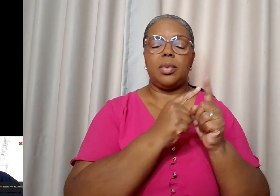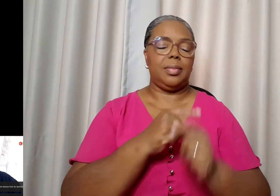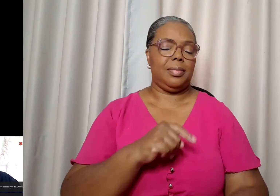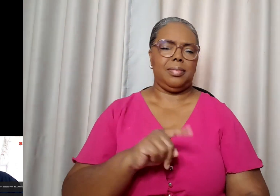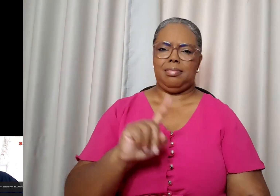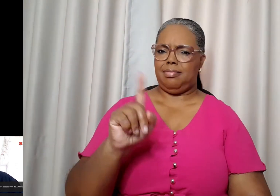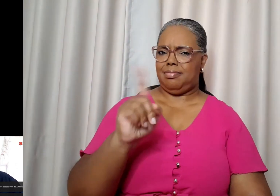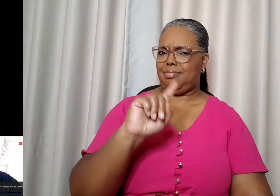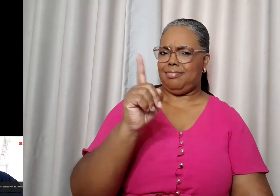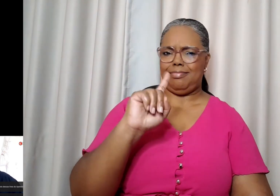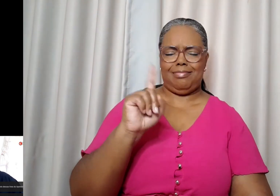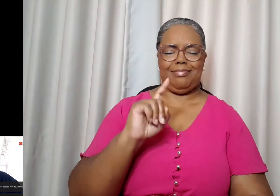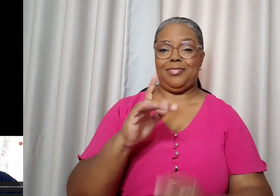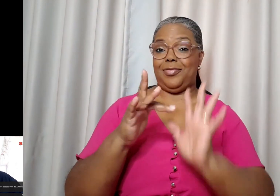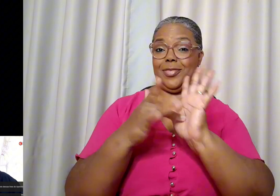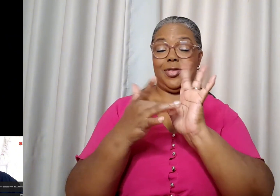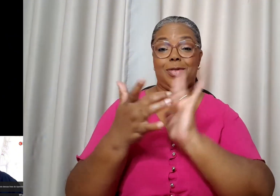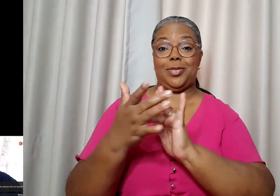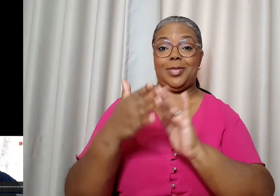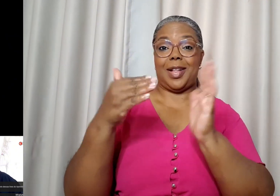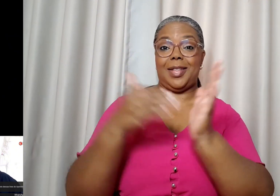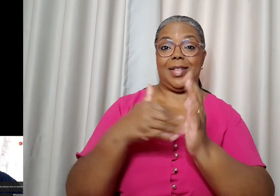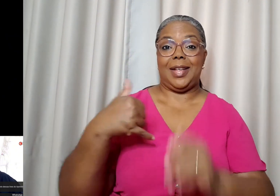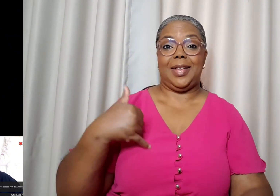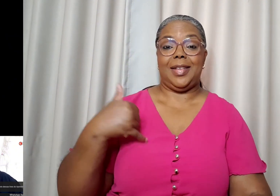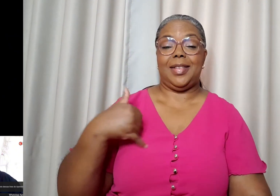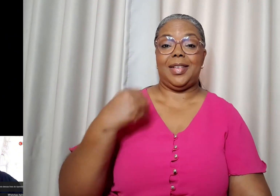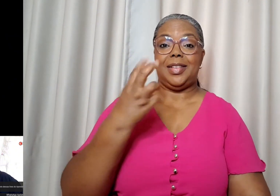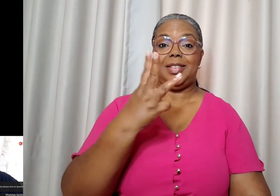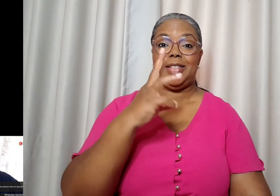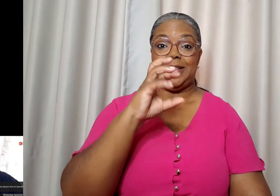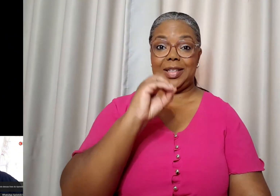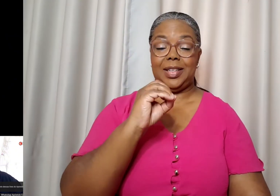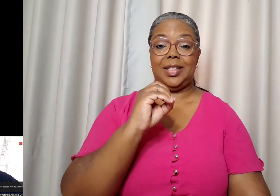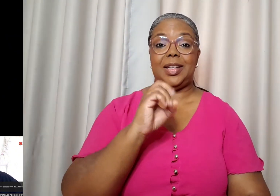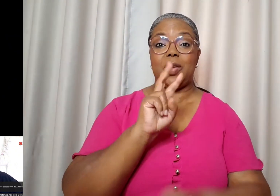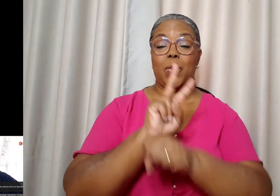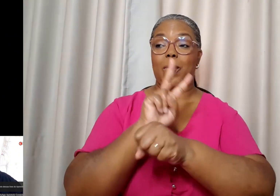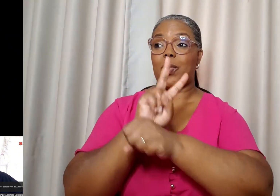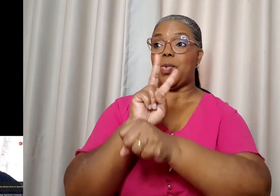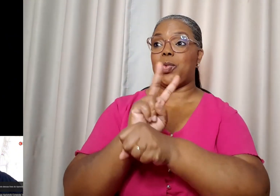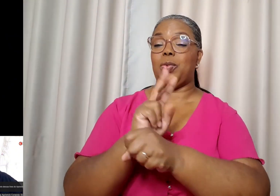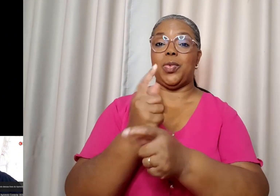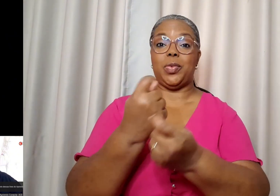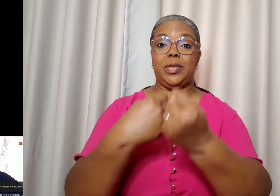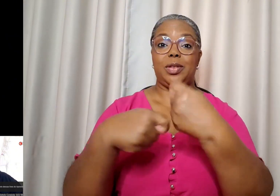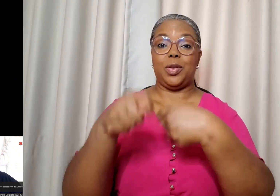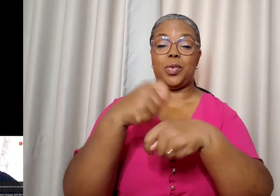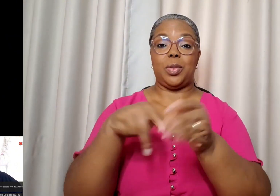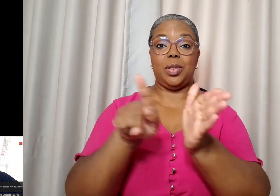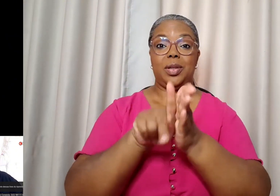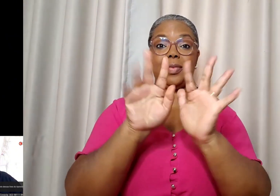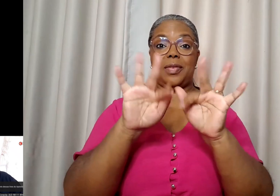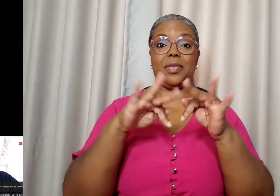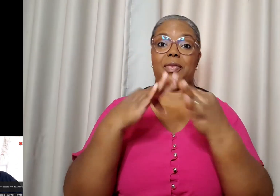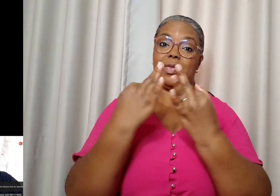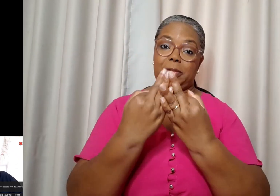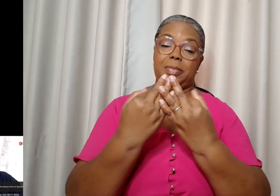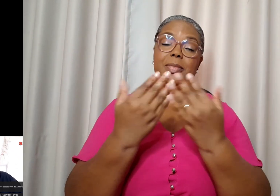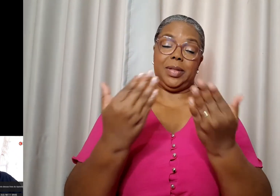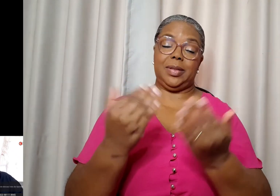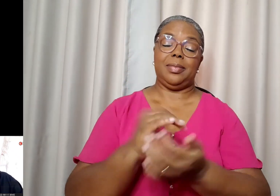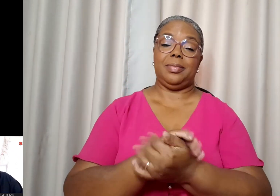30 anos, Jesus cuidou do negócio da sua família. Ele cuidou